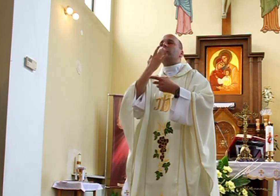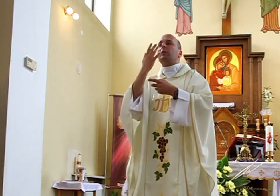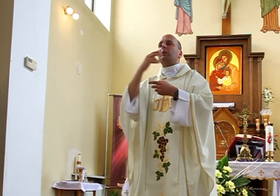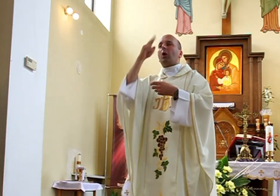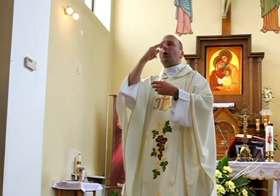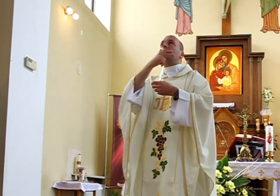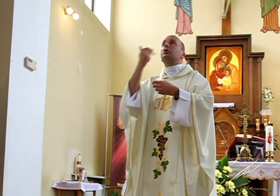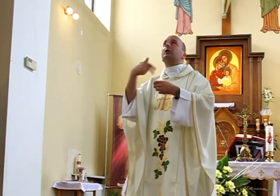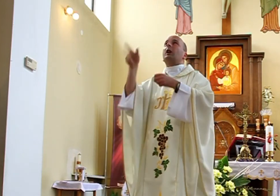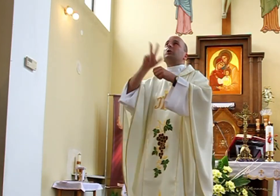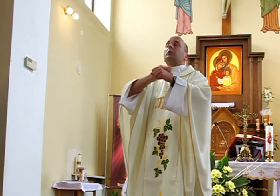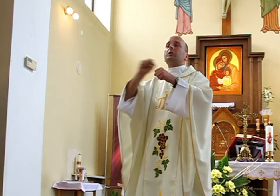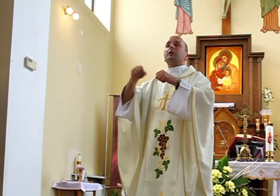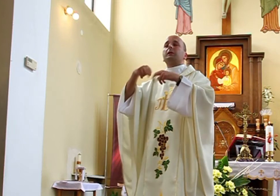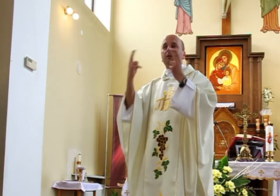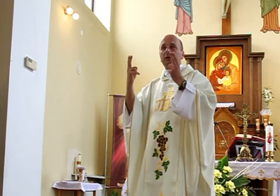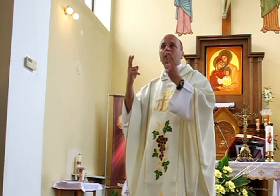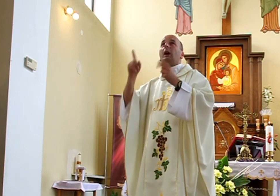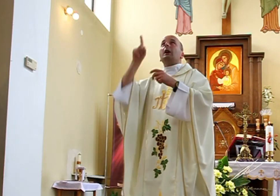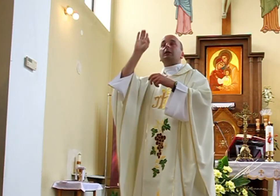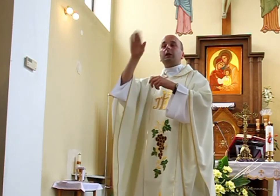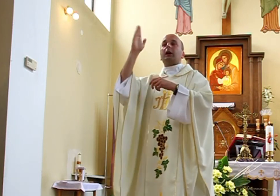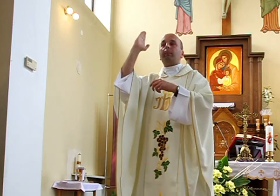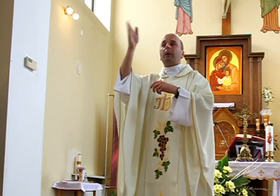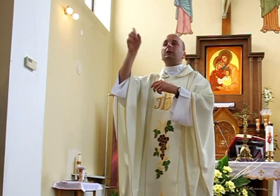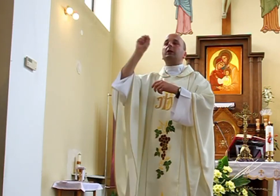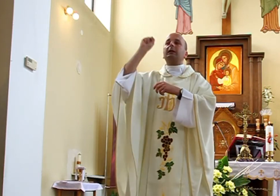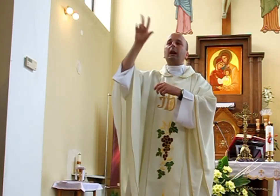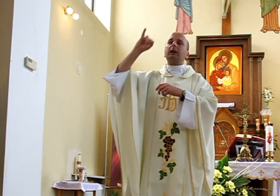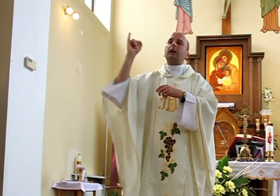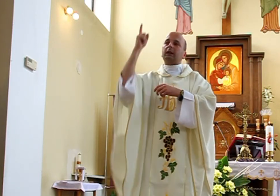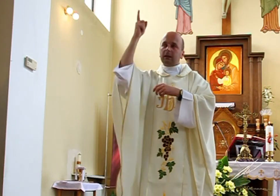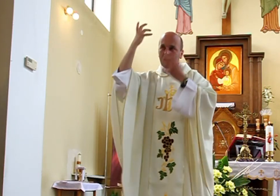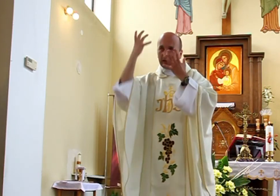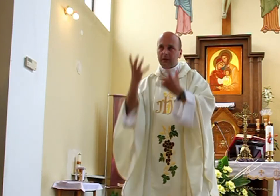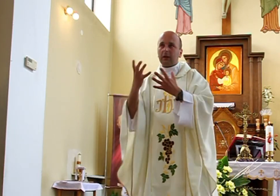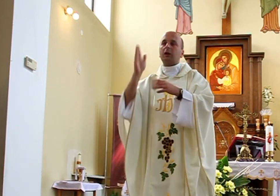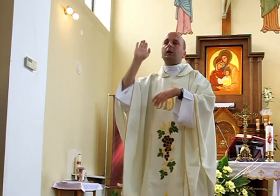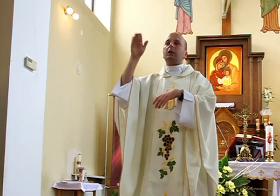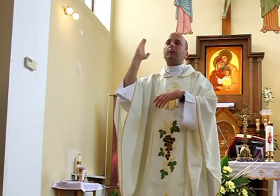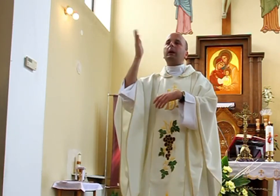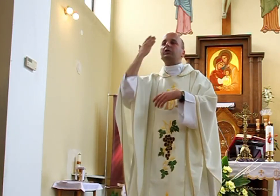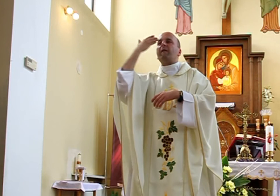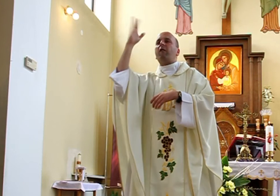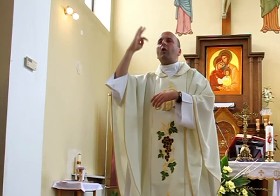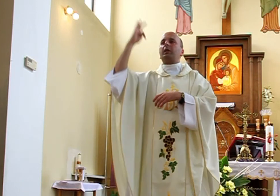mówimy, Ojcze nasz, który jest w niebie, niech będzie tak, jak Ty chcesz. Niech będzie wola